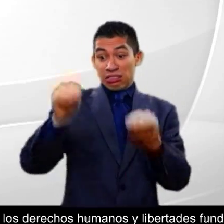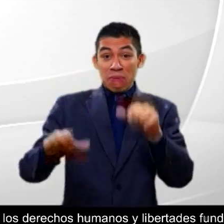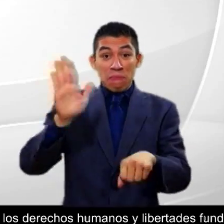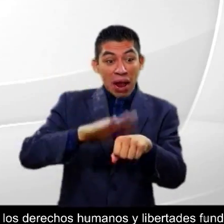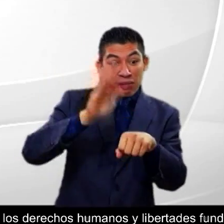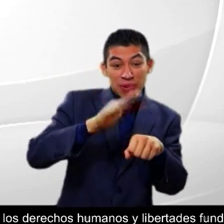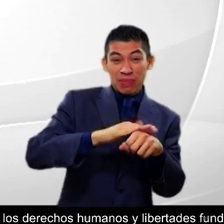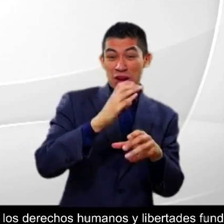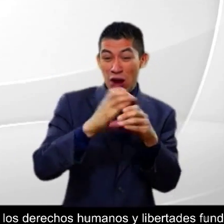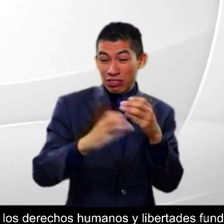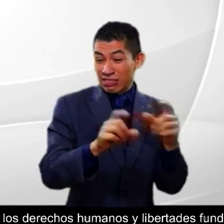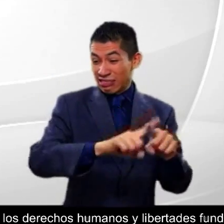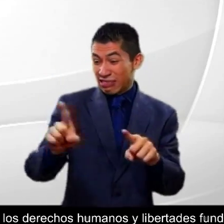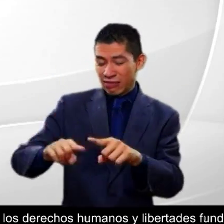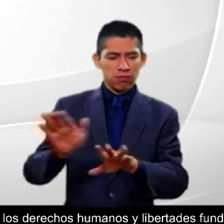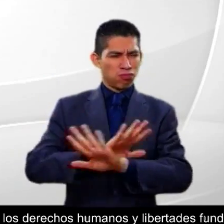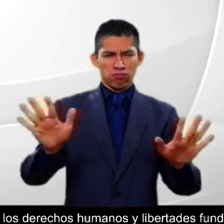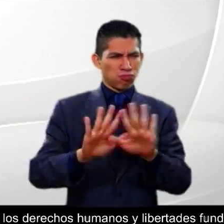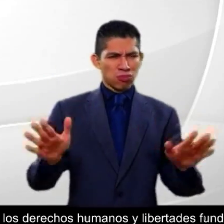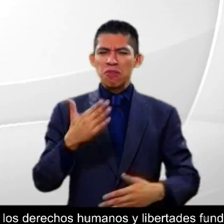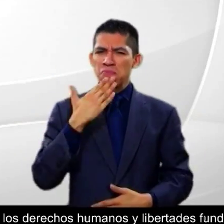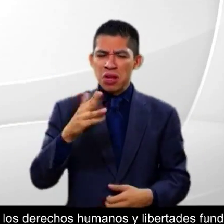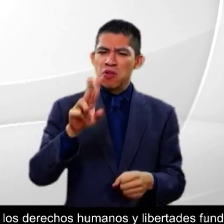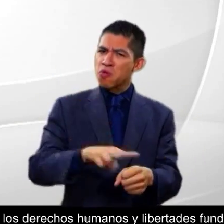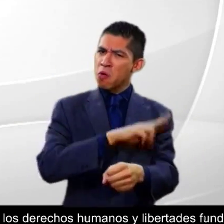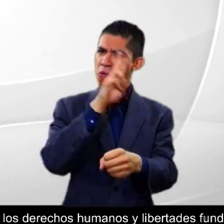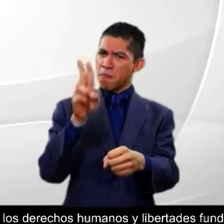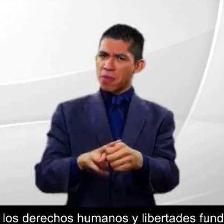De todos los derechos humanos y libertades fundamentales